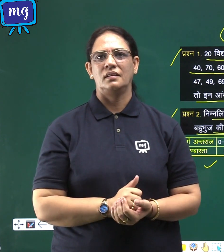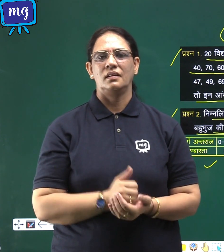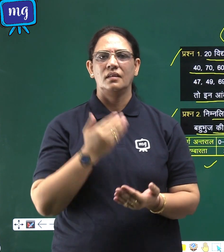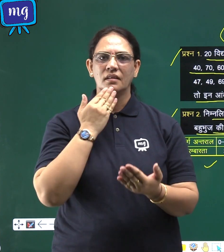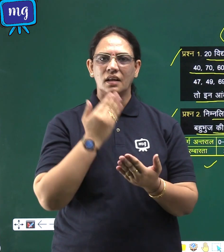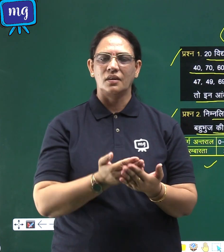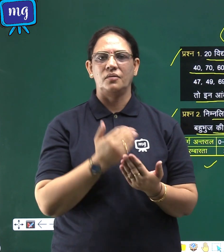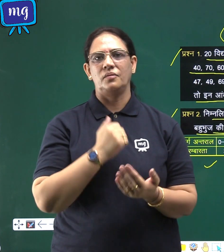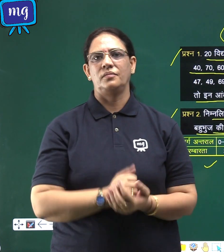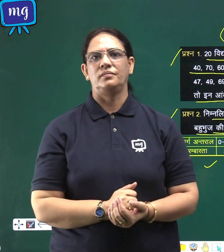थैंक यू, हैं, प्राप्तियों जैए, लोगे,